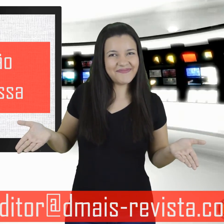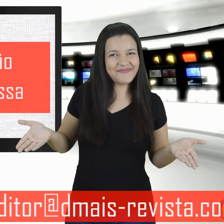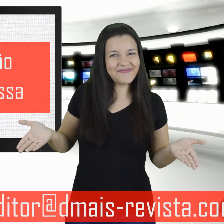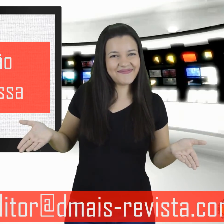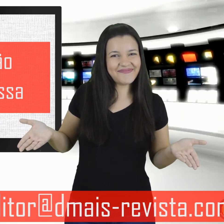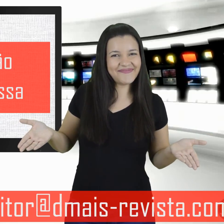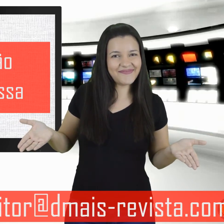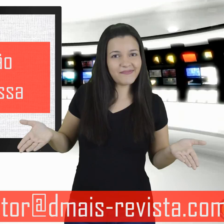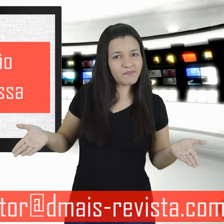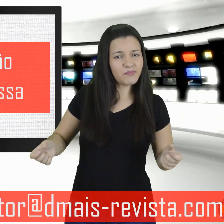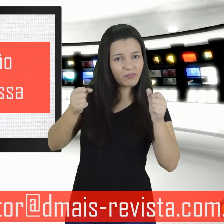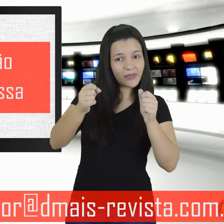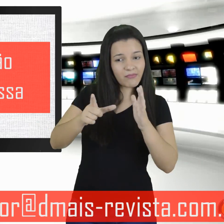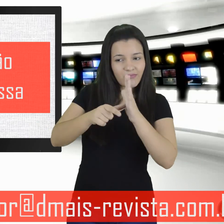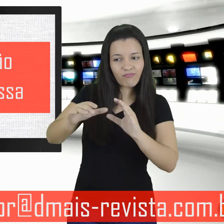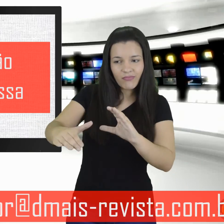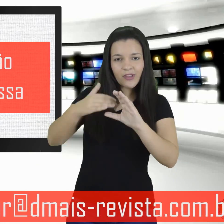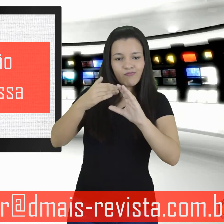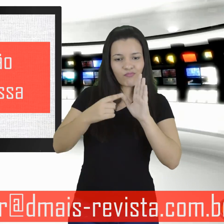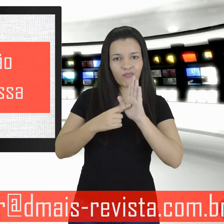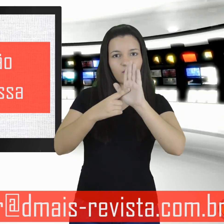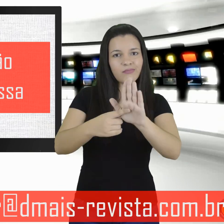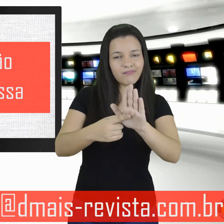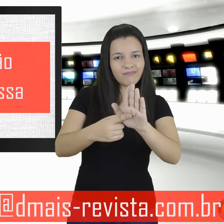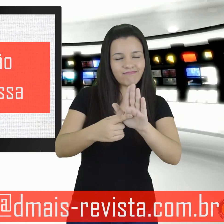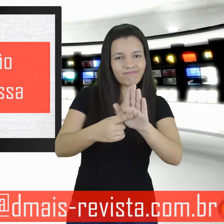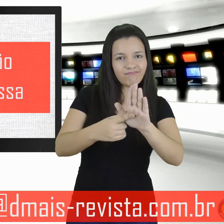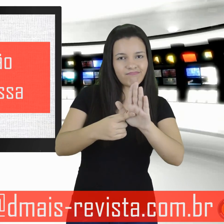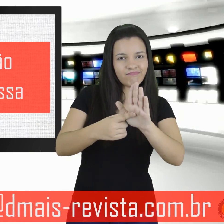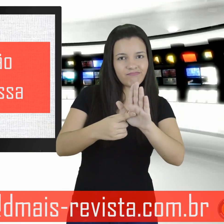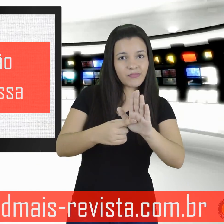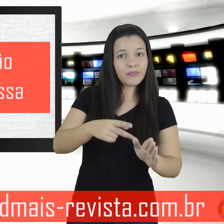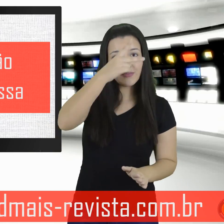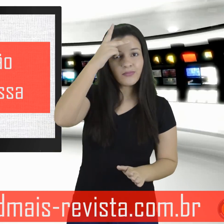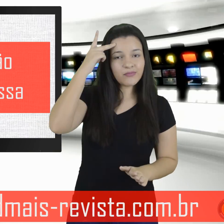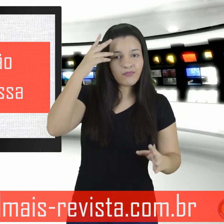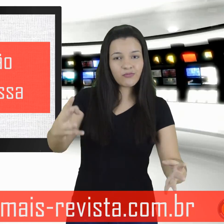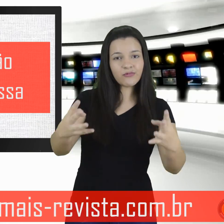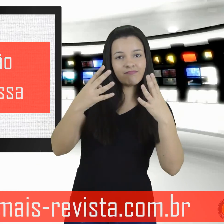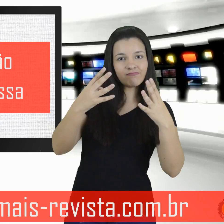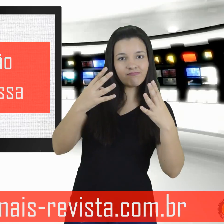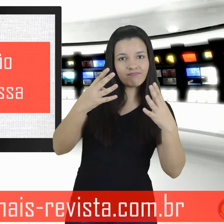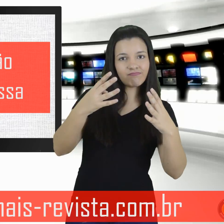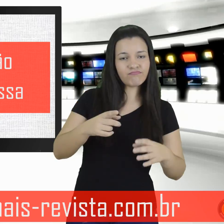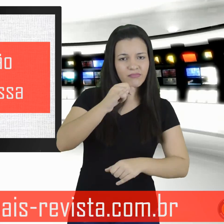editor@demais-revista.com.br e podemos compartilhar suas informações com os nossos leitores por meio do nosso portal